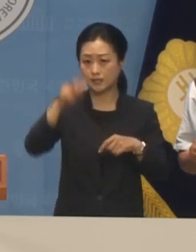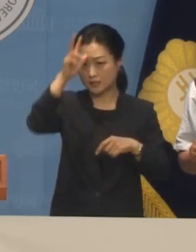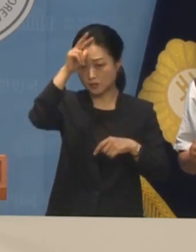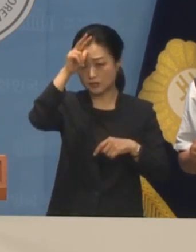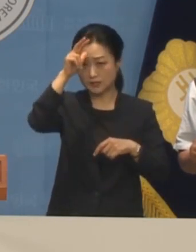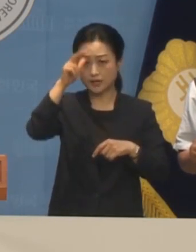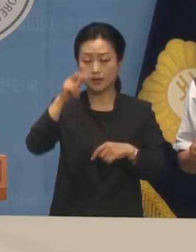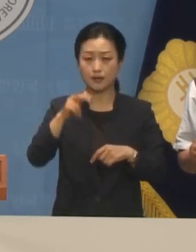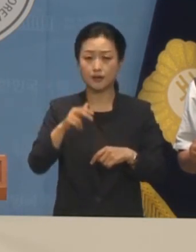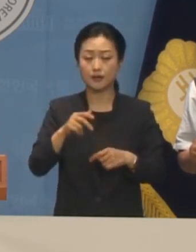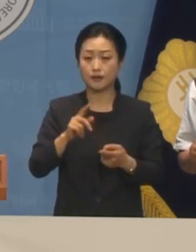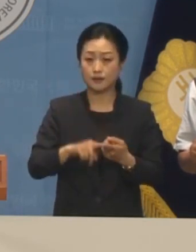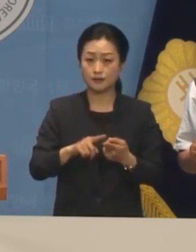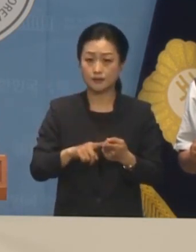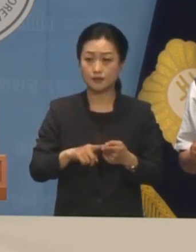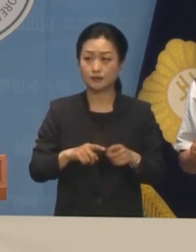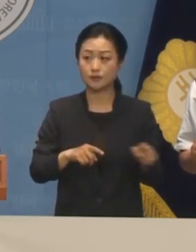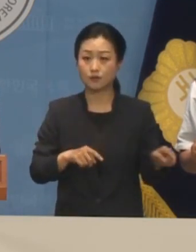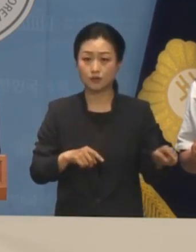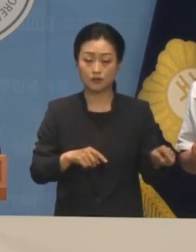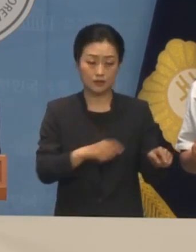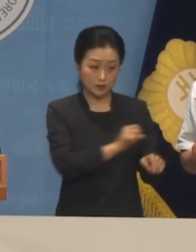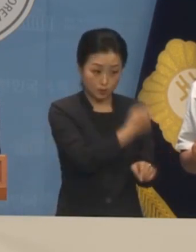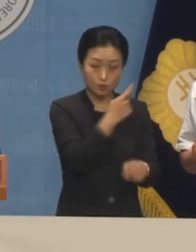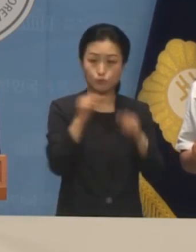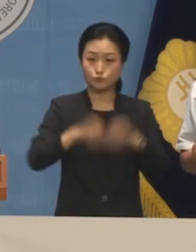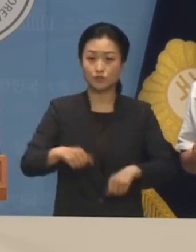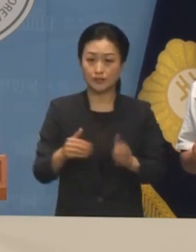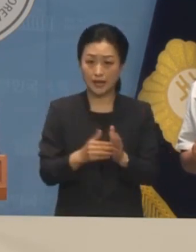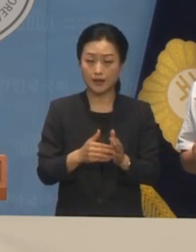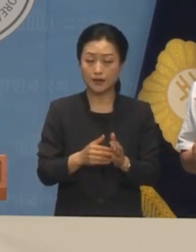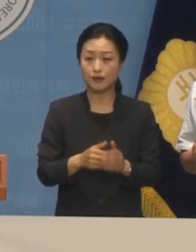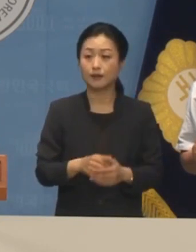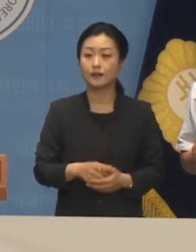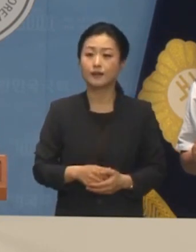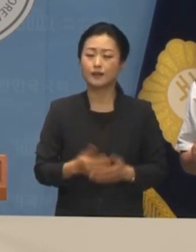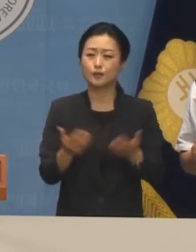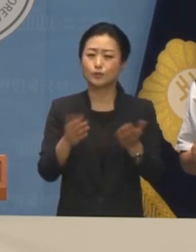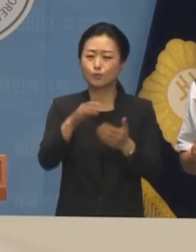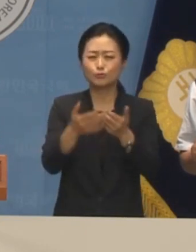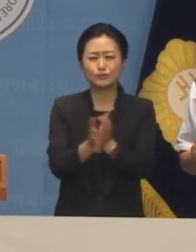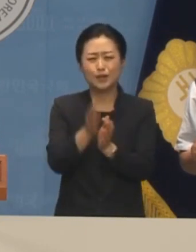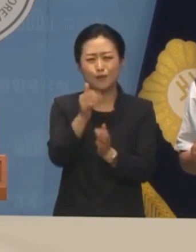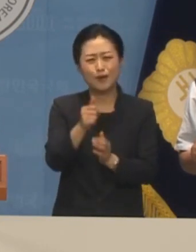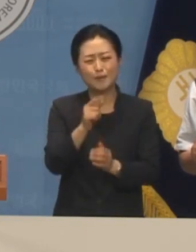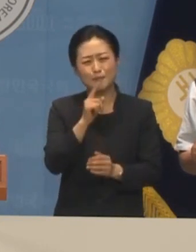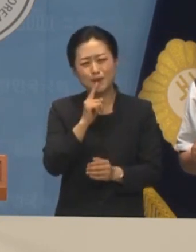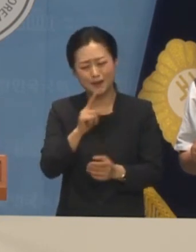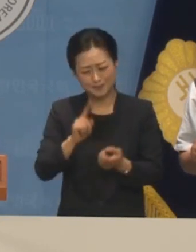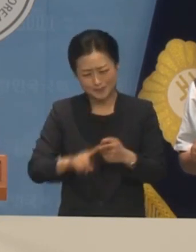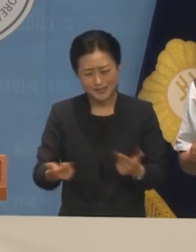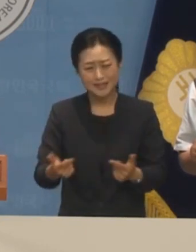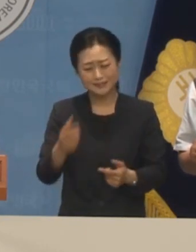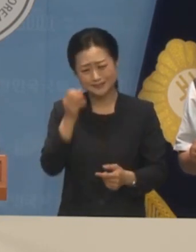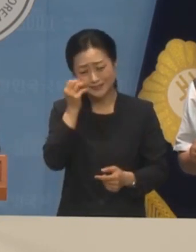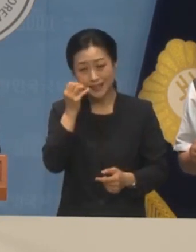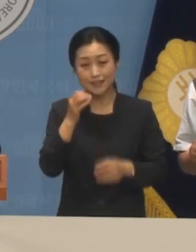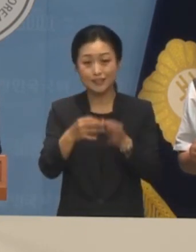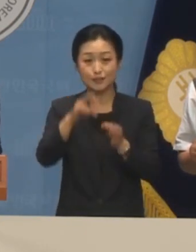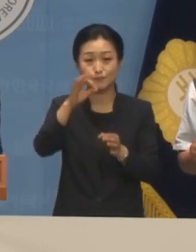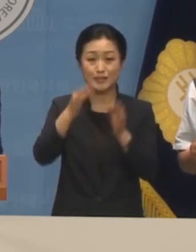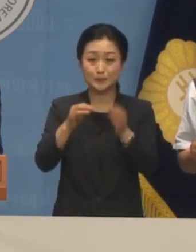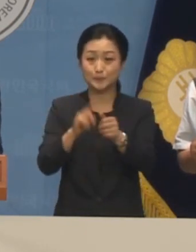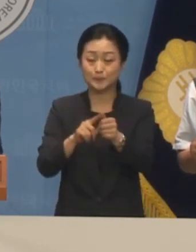무너졌다 2024년 대한민국 노동부 장관을 하겠다는 사람이 했던 발언입니다 김수